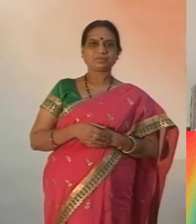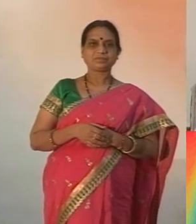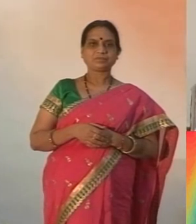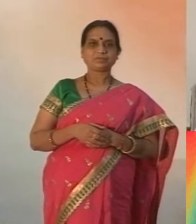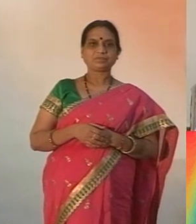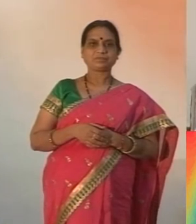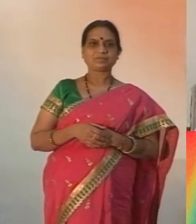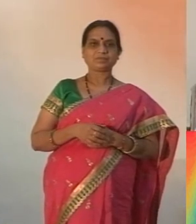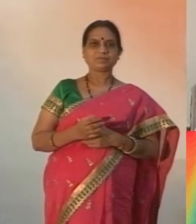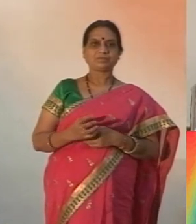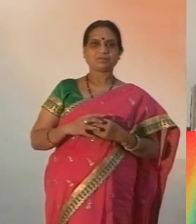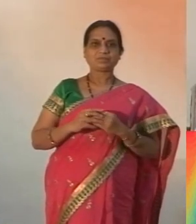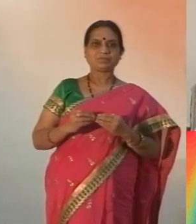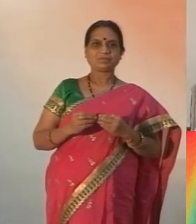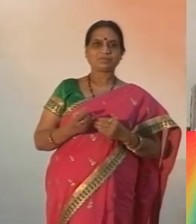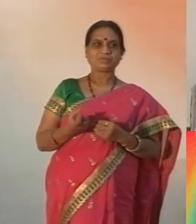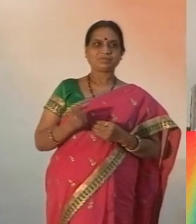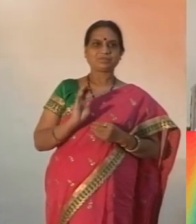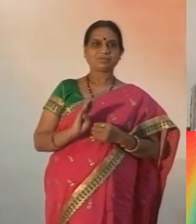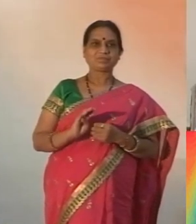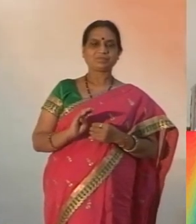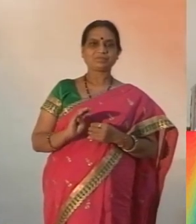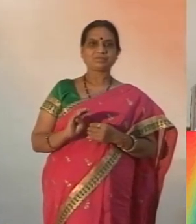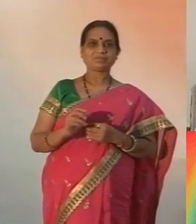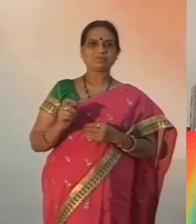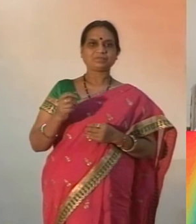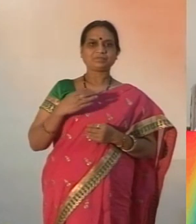और जब मन, बुद्धि